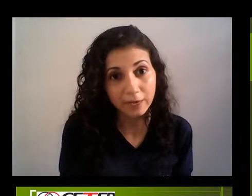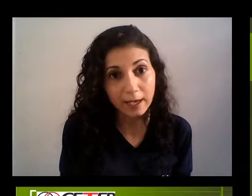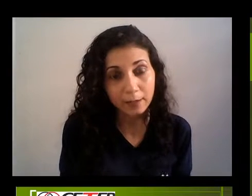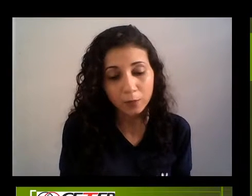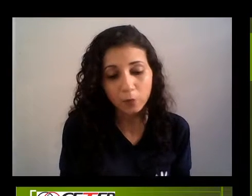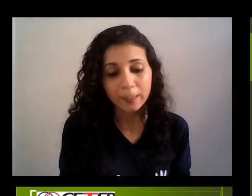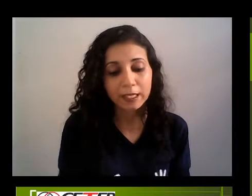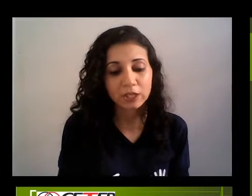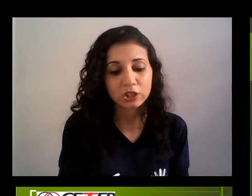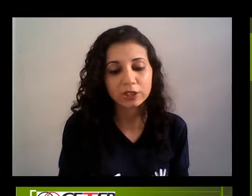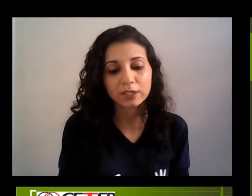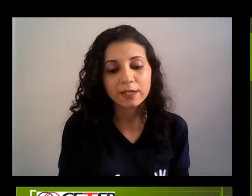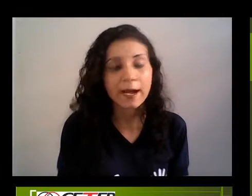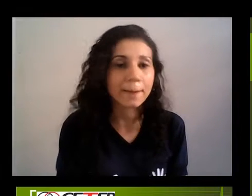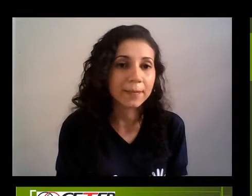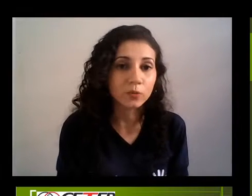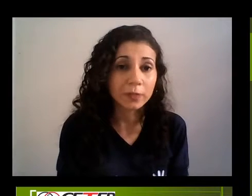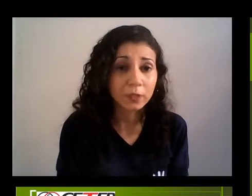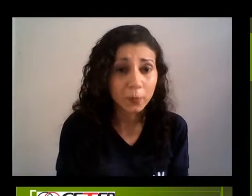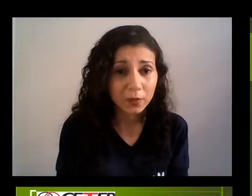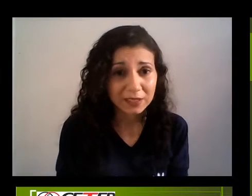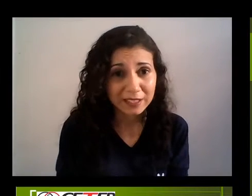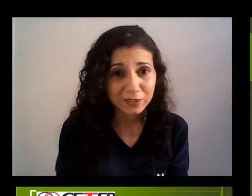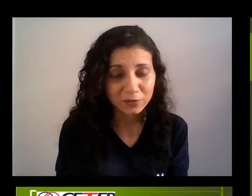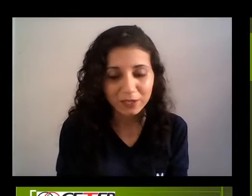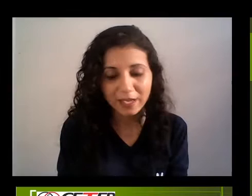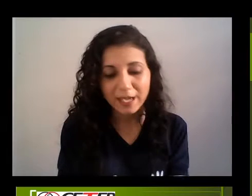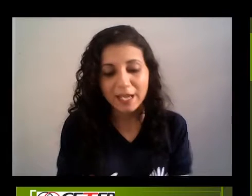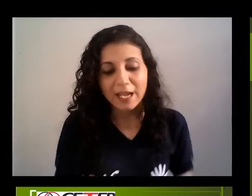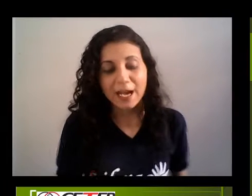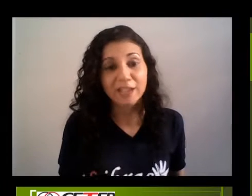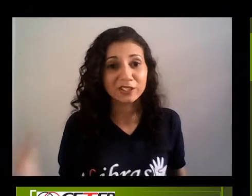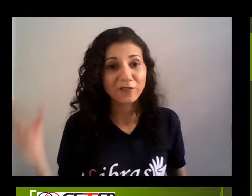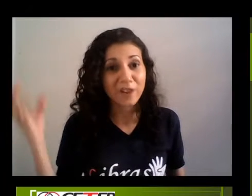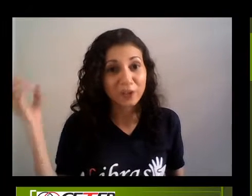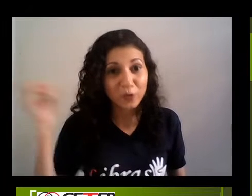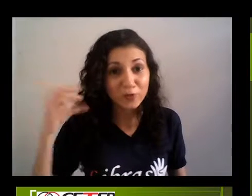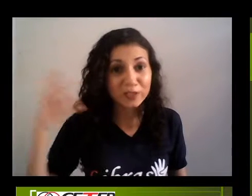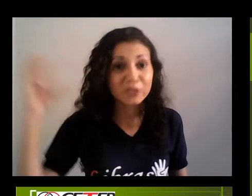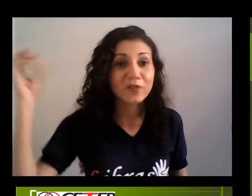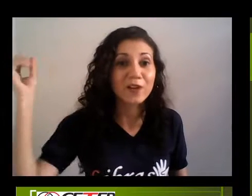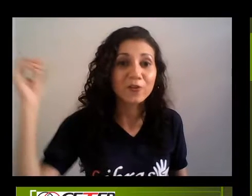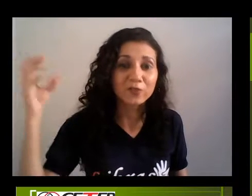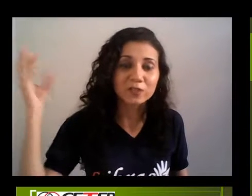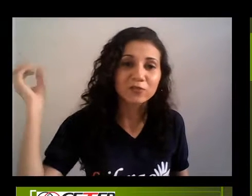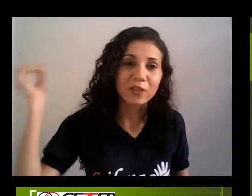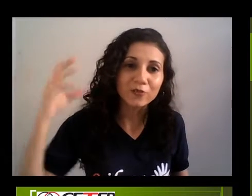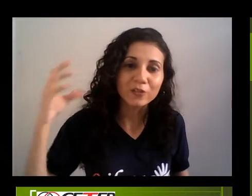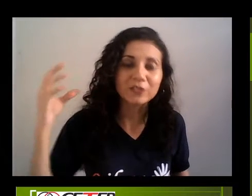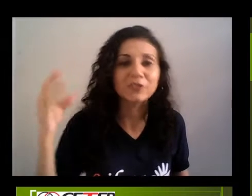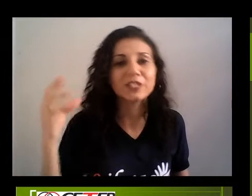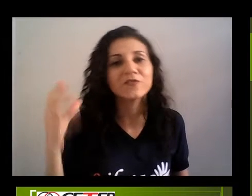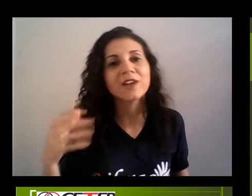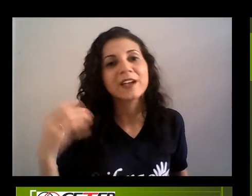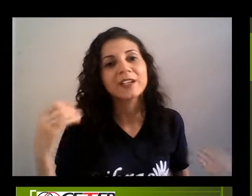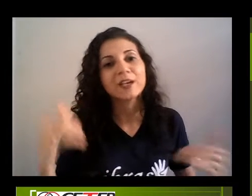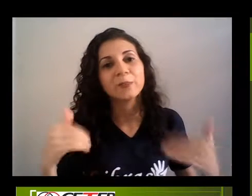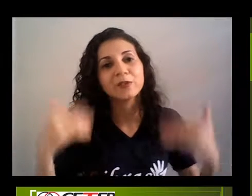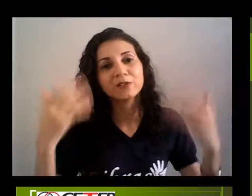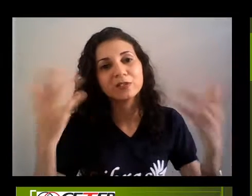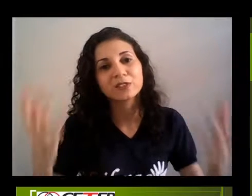a falar, como é que a gente aprende? Como é que é o processo, né? A gente vai ouvindo e